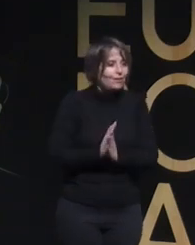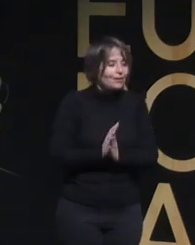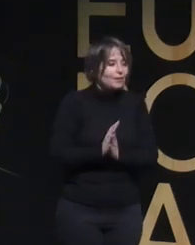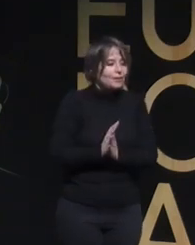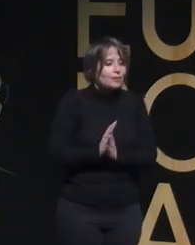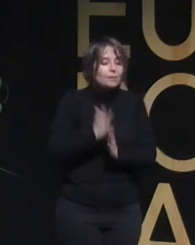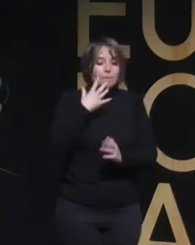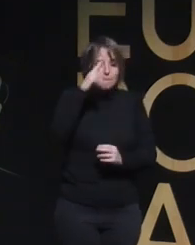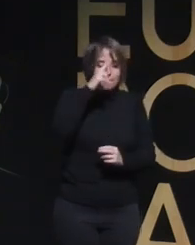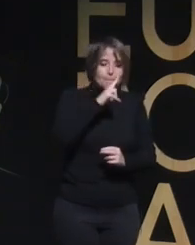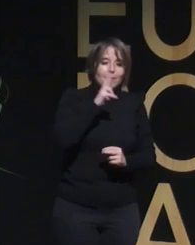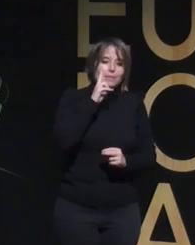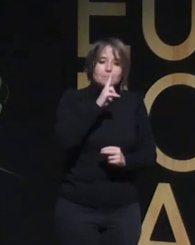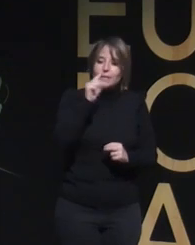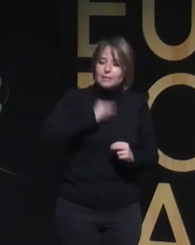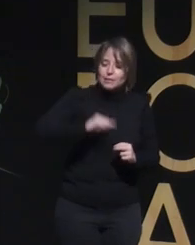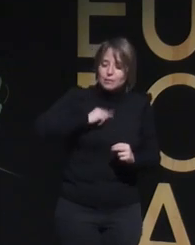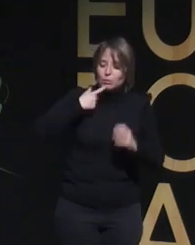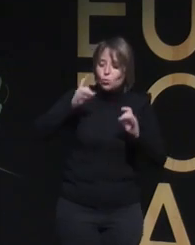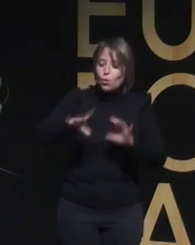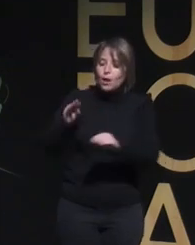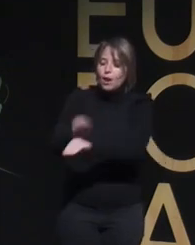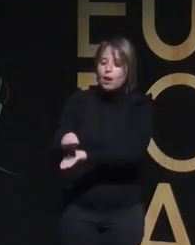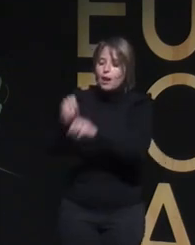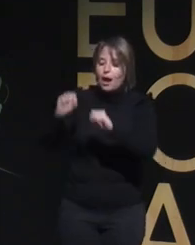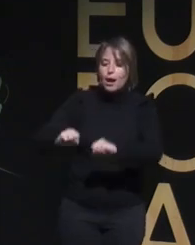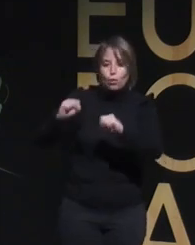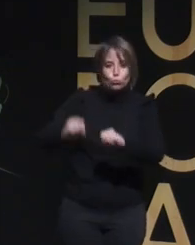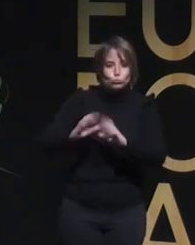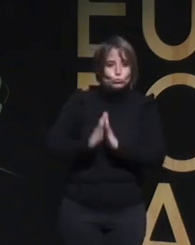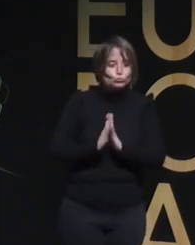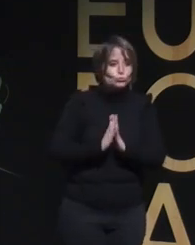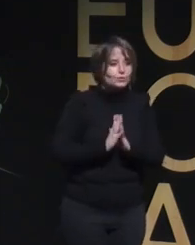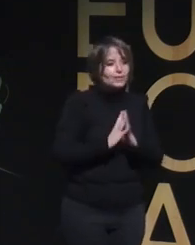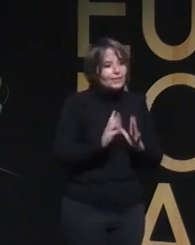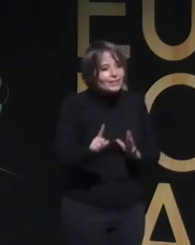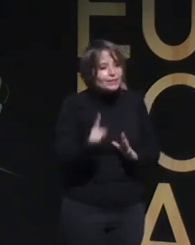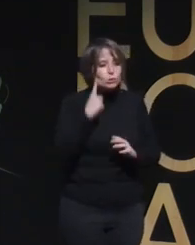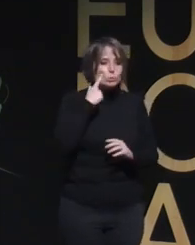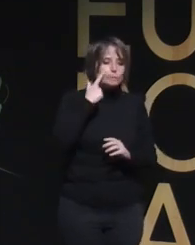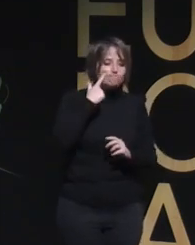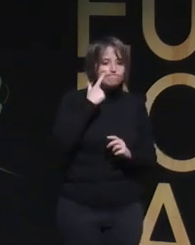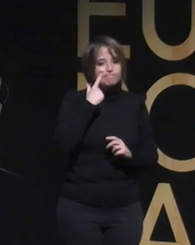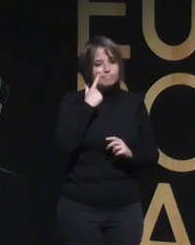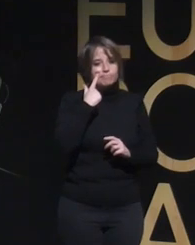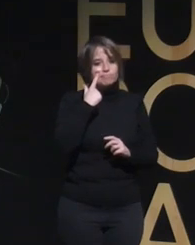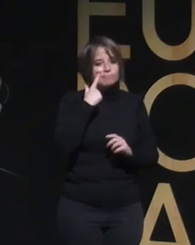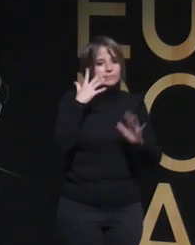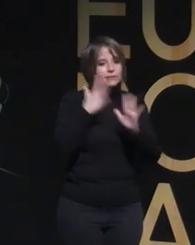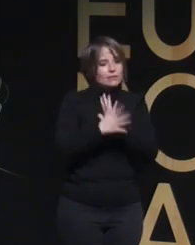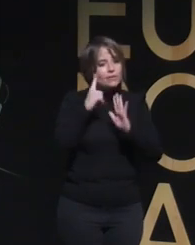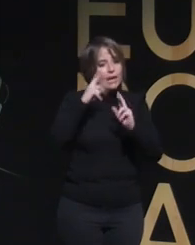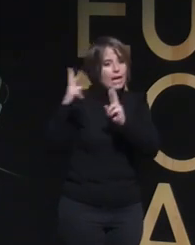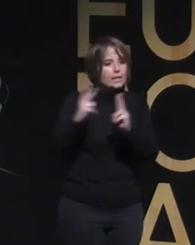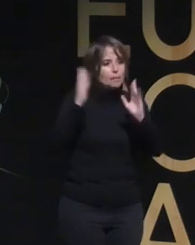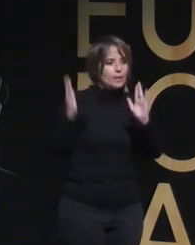sentimos bien los padres y las madres tratando a nuestros niños como adultos en elementos de adultos, ¿no? Y eso les está haciendo saltarse ciertas etapas,